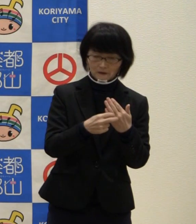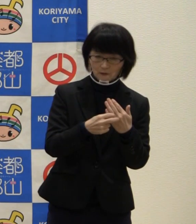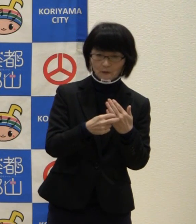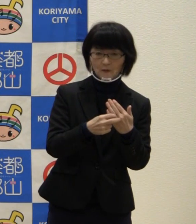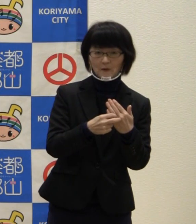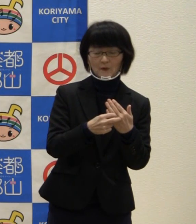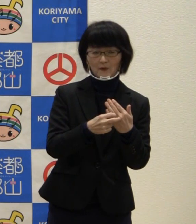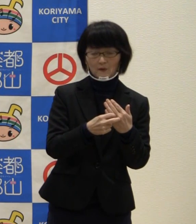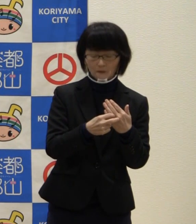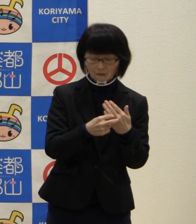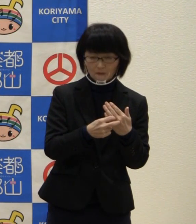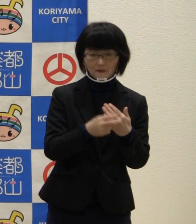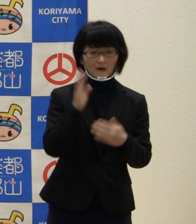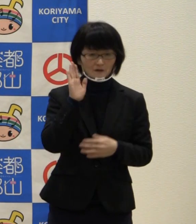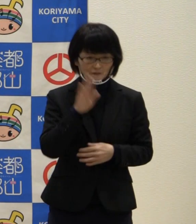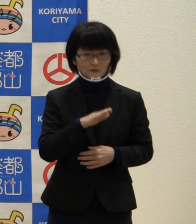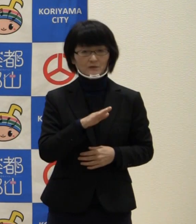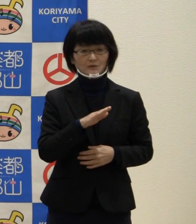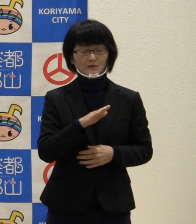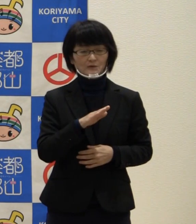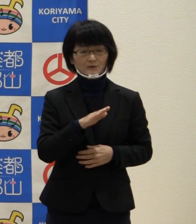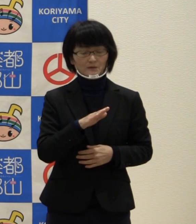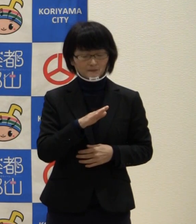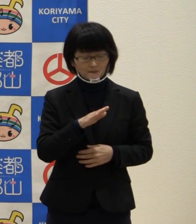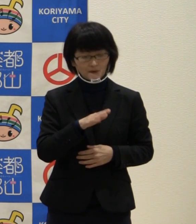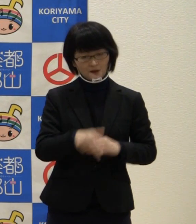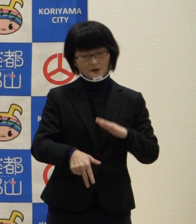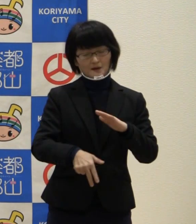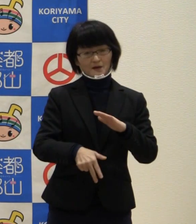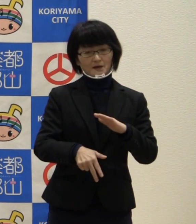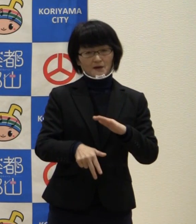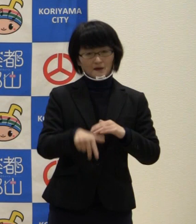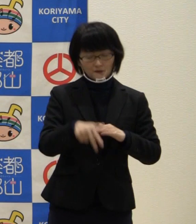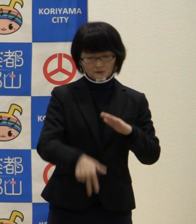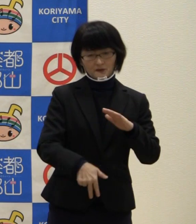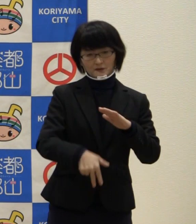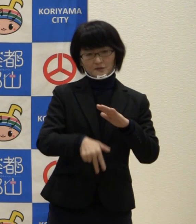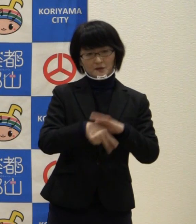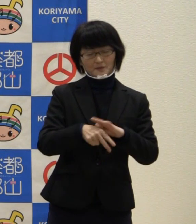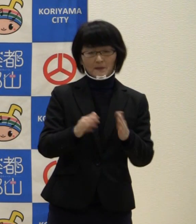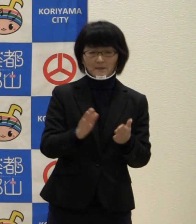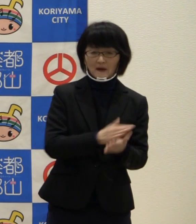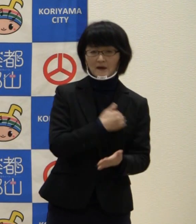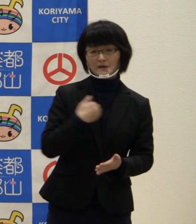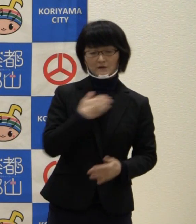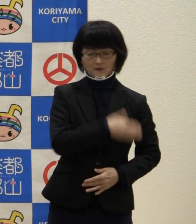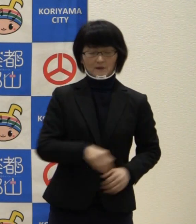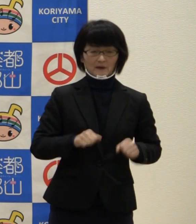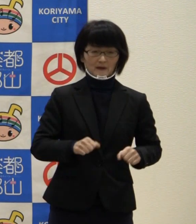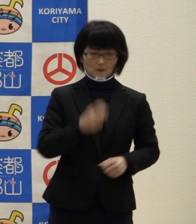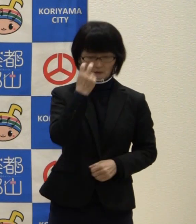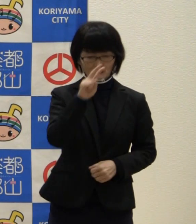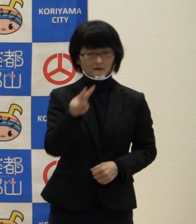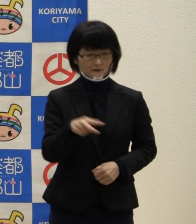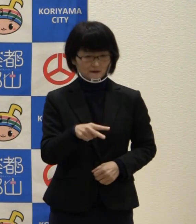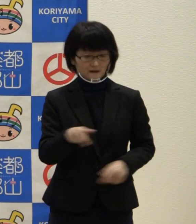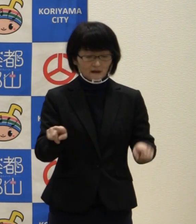が受けられる、あるいはそれにストレス耐性の強い健康管理ということをこ